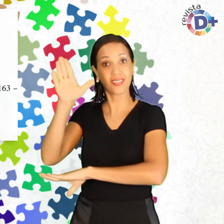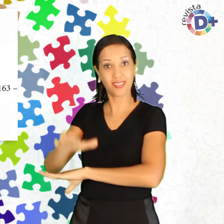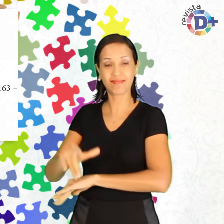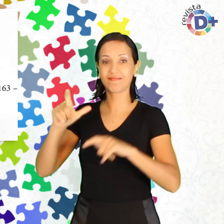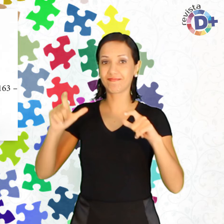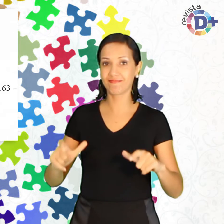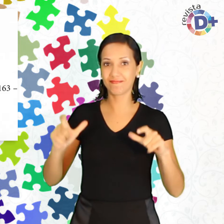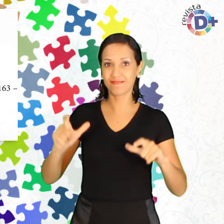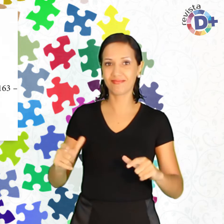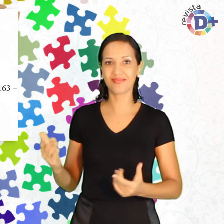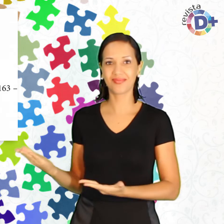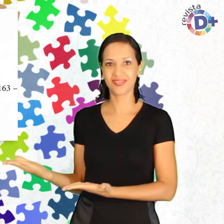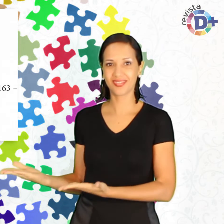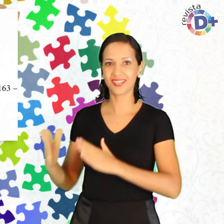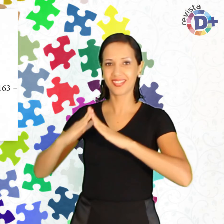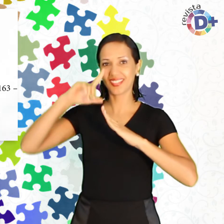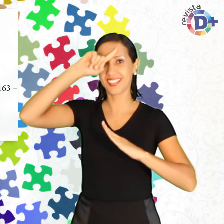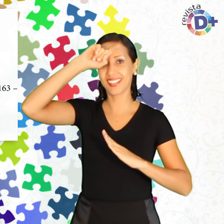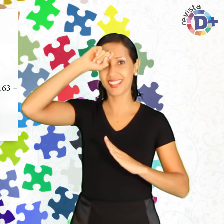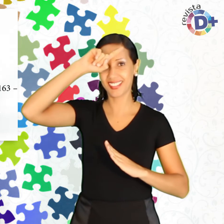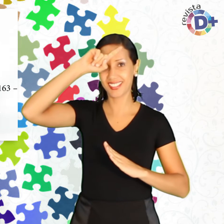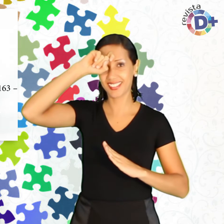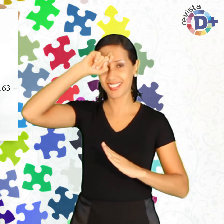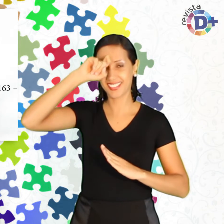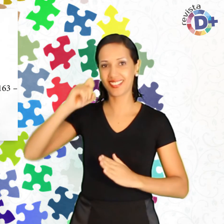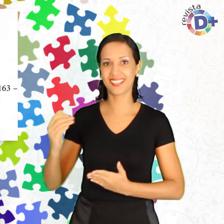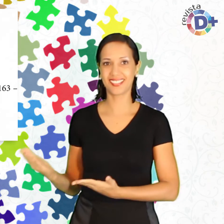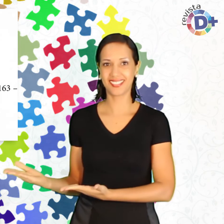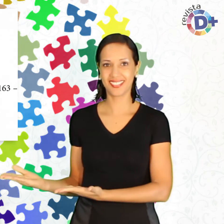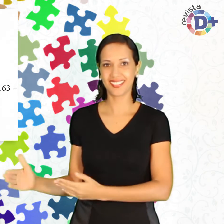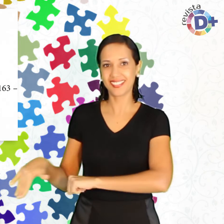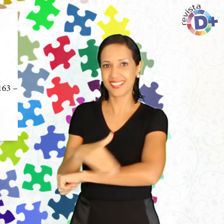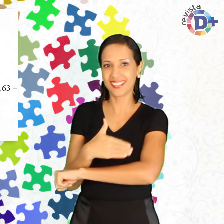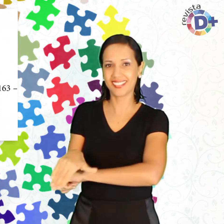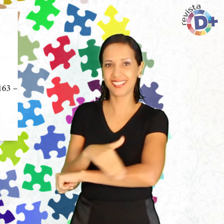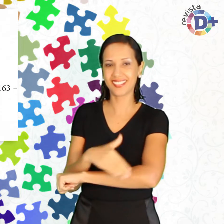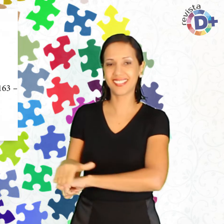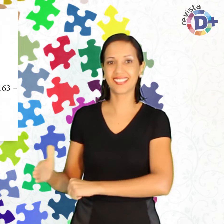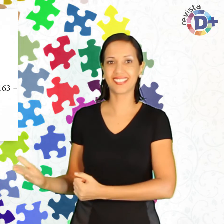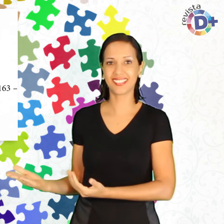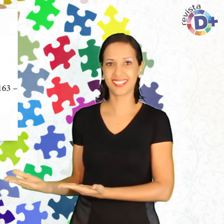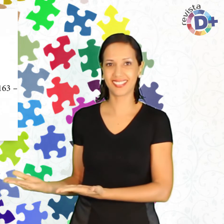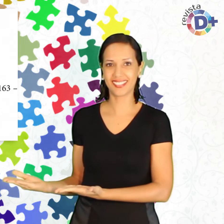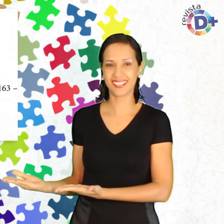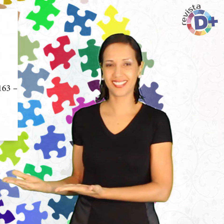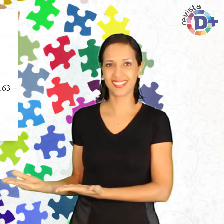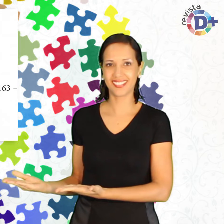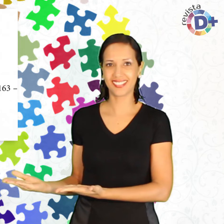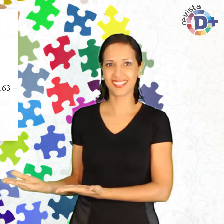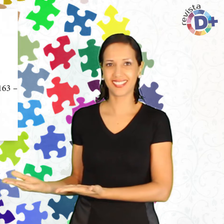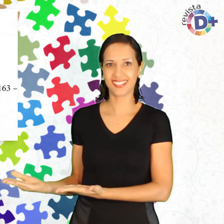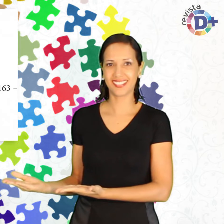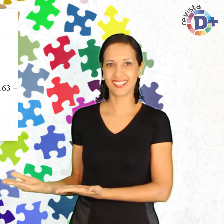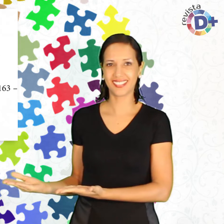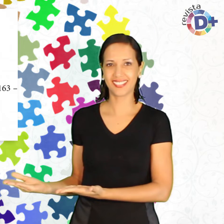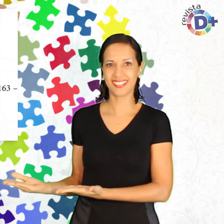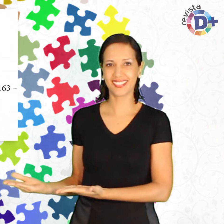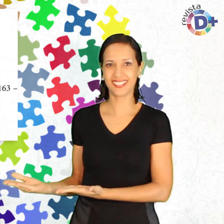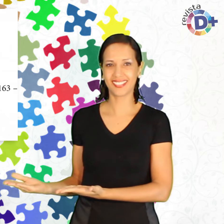tarde local anfiteatro do hospital da face rua izonzo 163